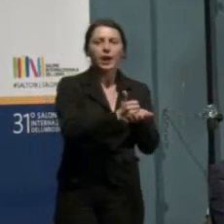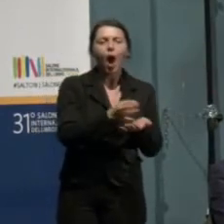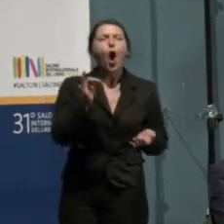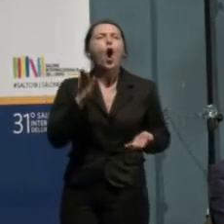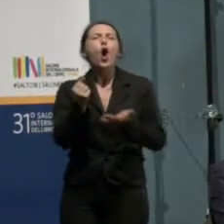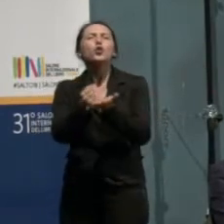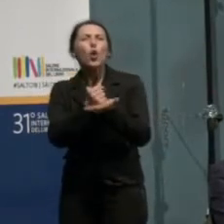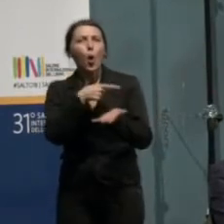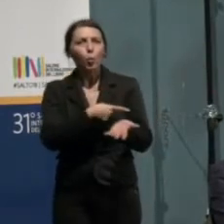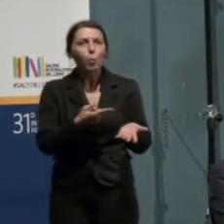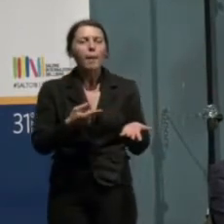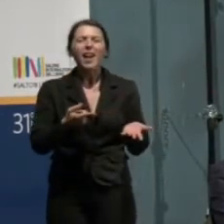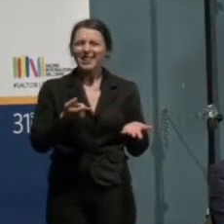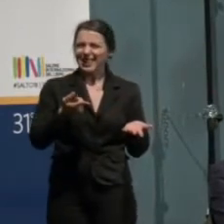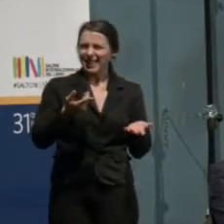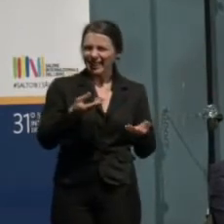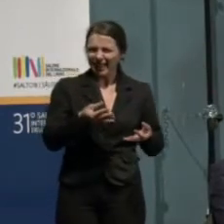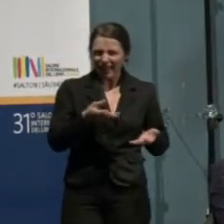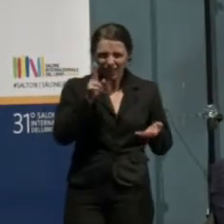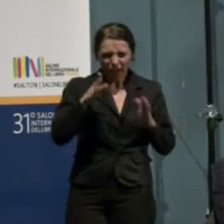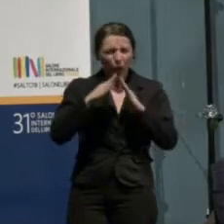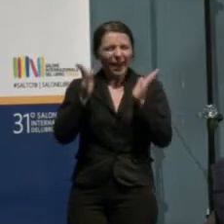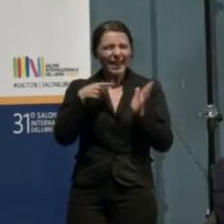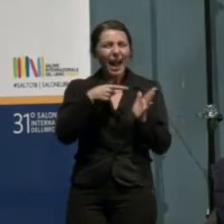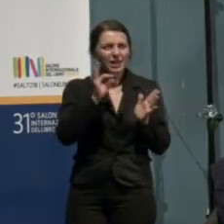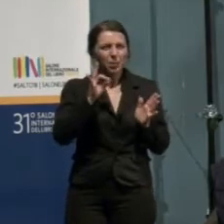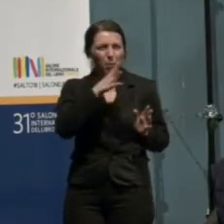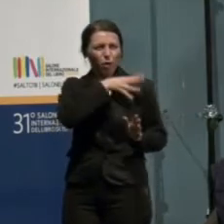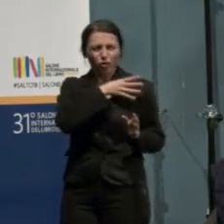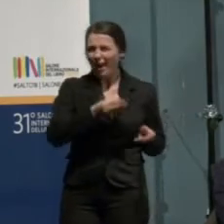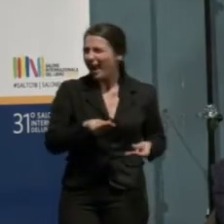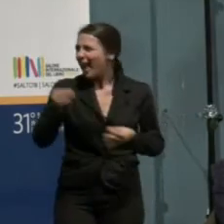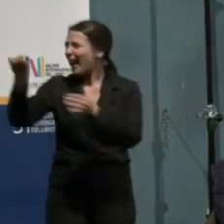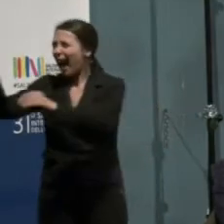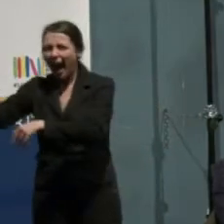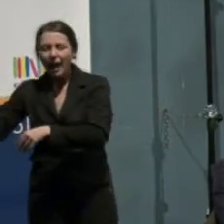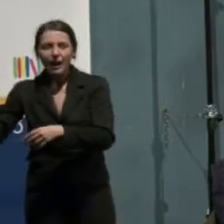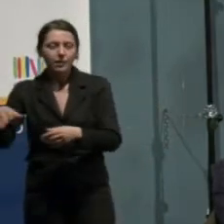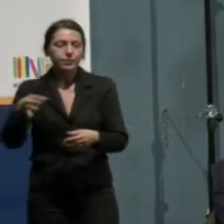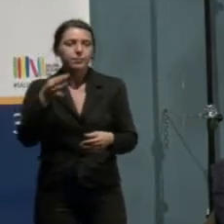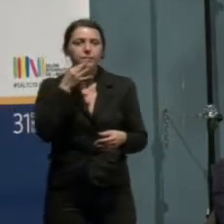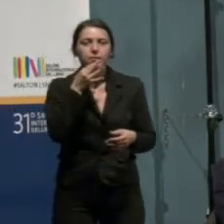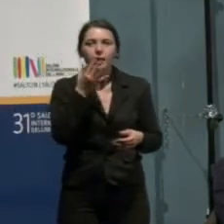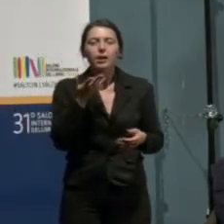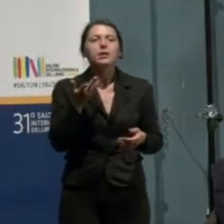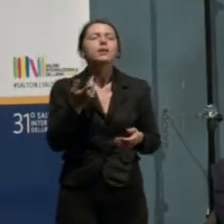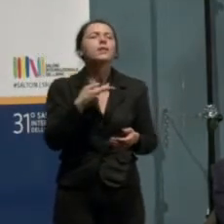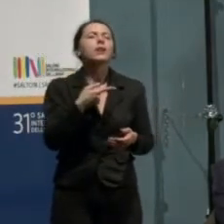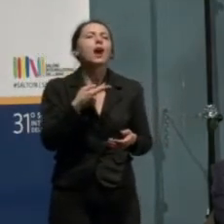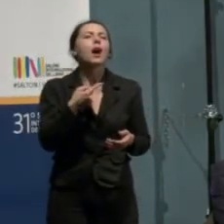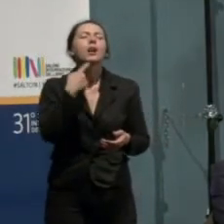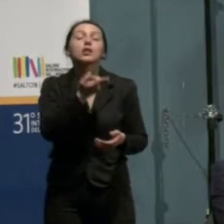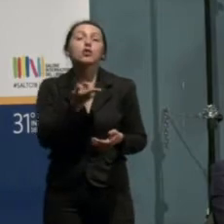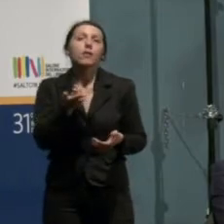che il loro stesso avevano portato all'interno della casa di uno di questi cinque innocenti e quindi un italiano con che cosa va in giro al cairo con un borsello